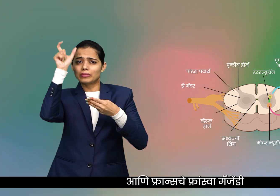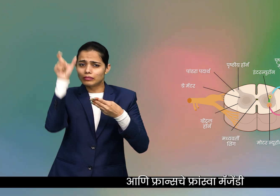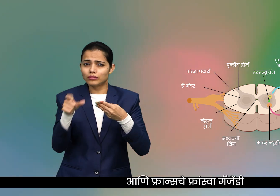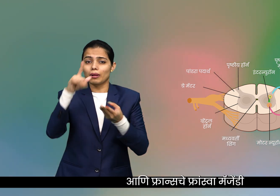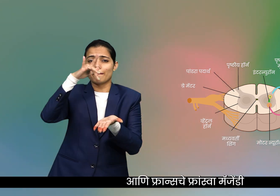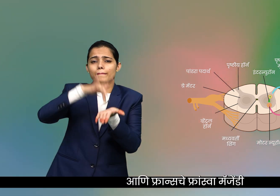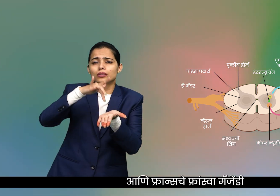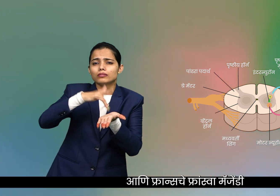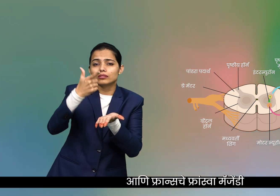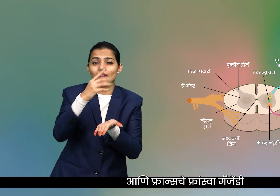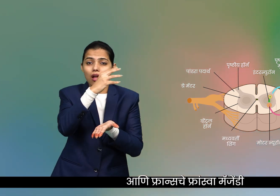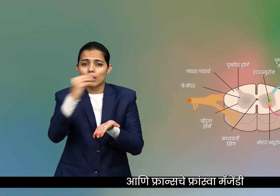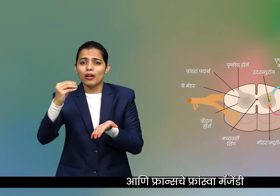आणि फ्रान्सचे फ्रान्सवा मॅन्जेडी